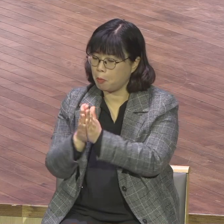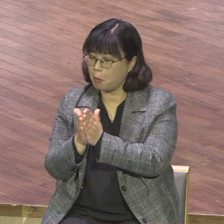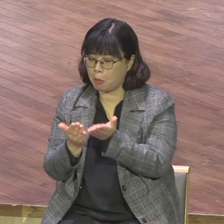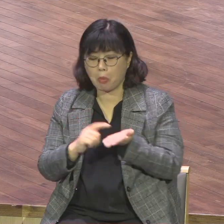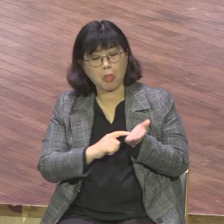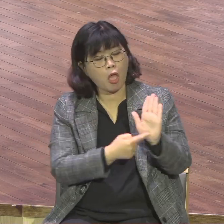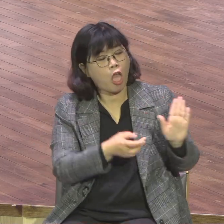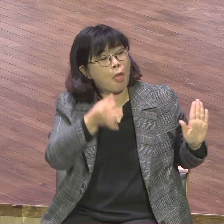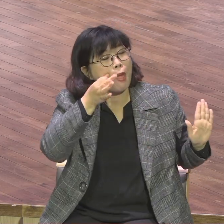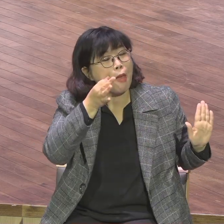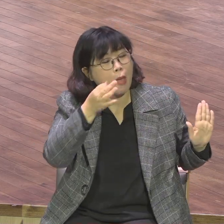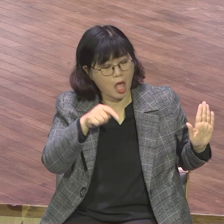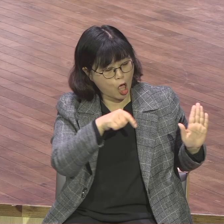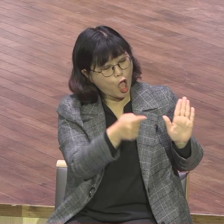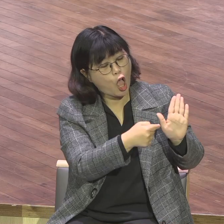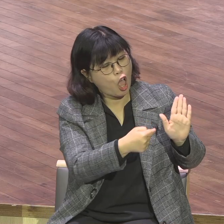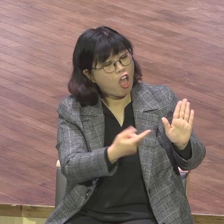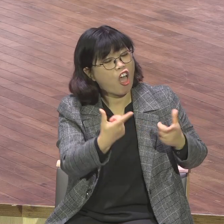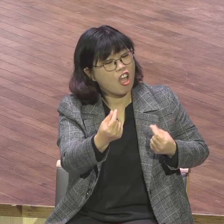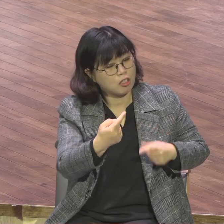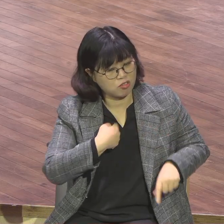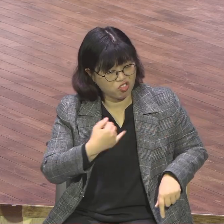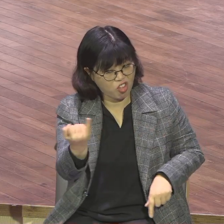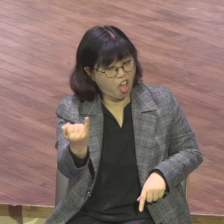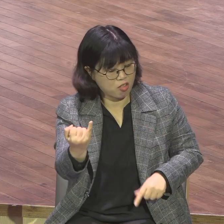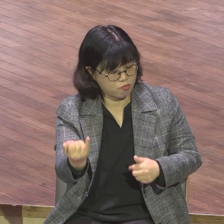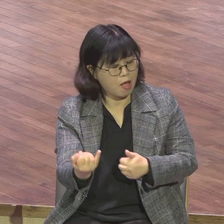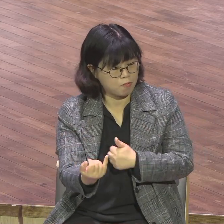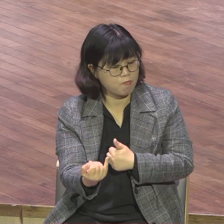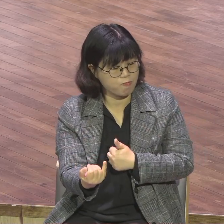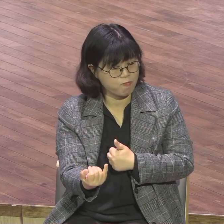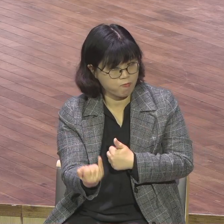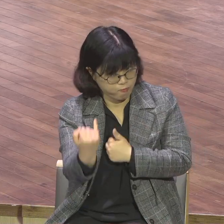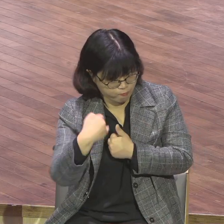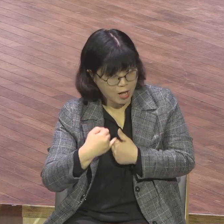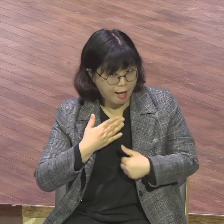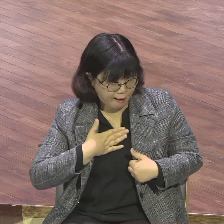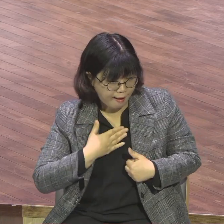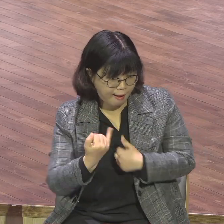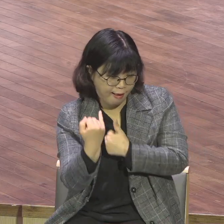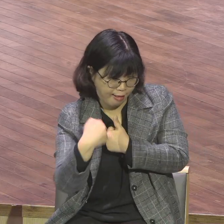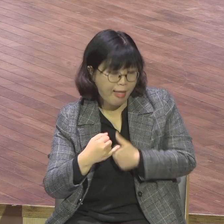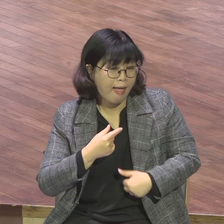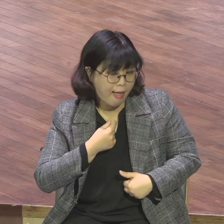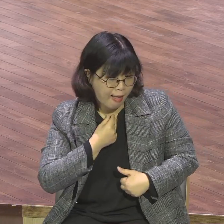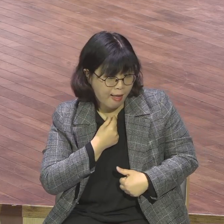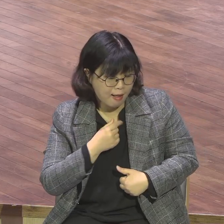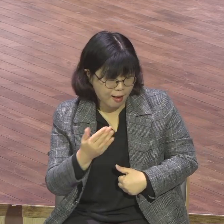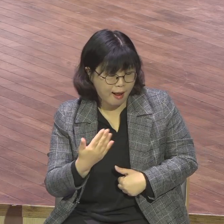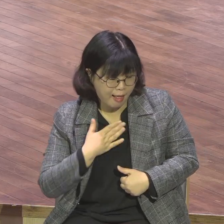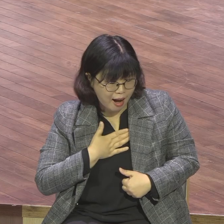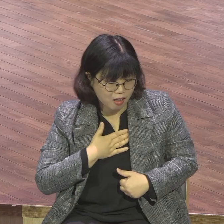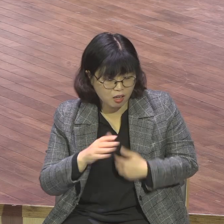복종하시오라고 말하는 남편이 없습니다. 그래가 살아남지를 못해요.